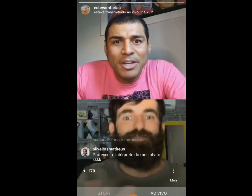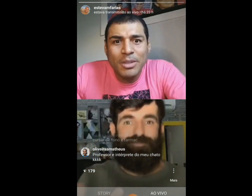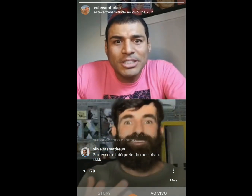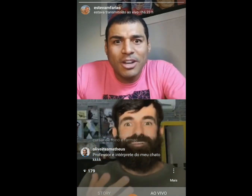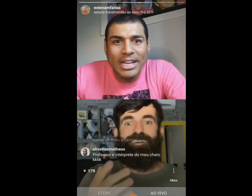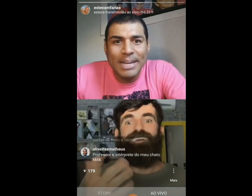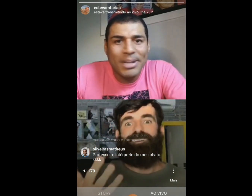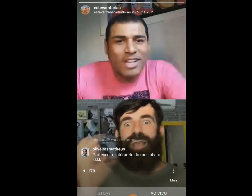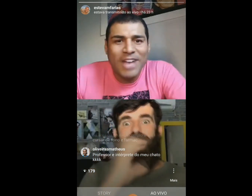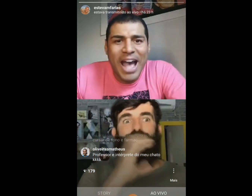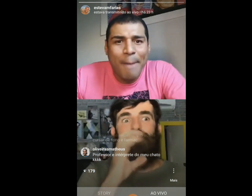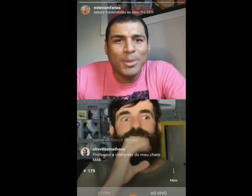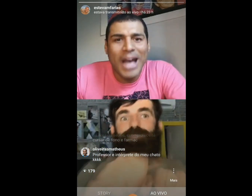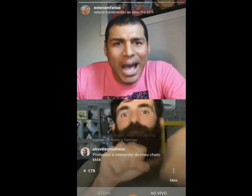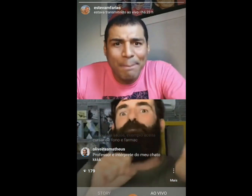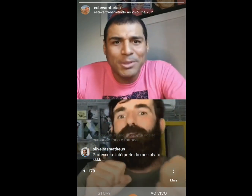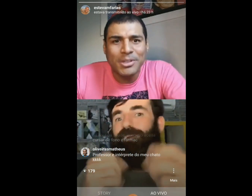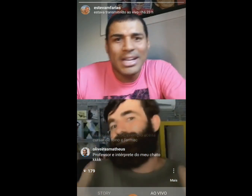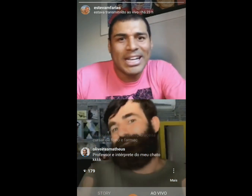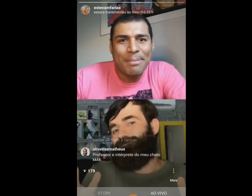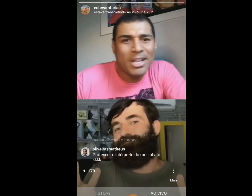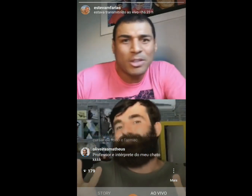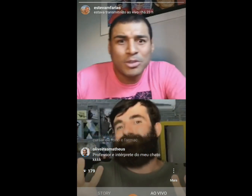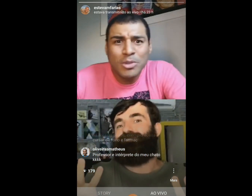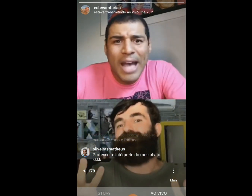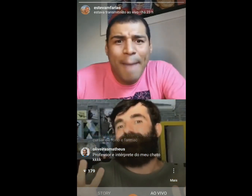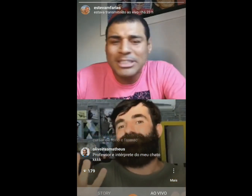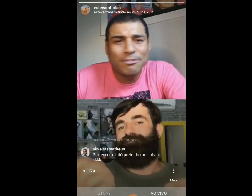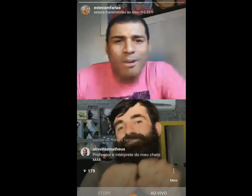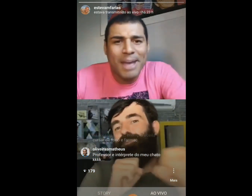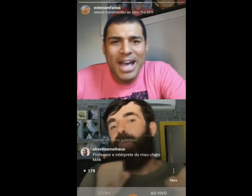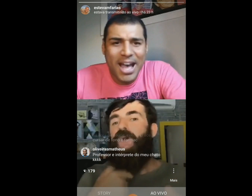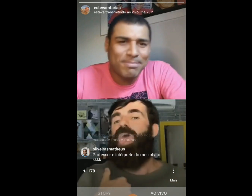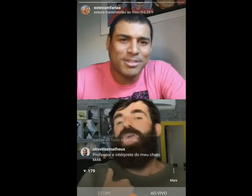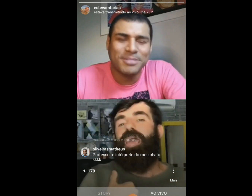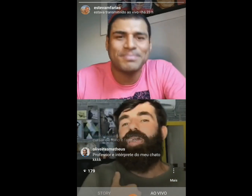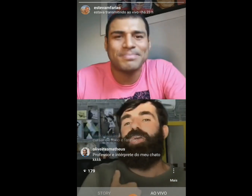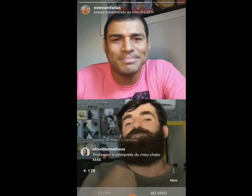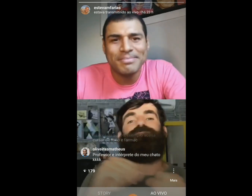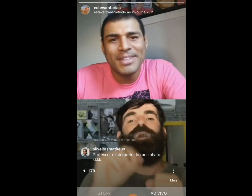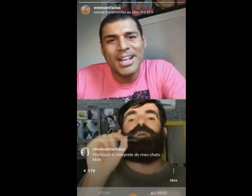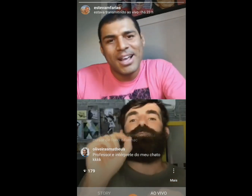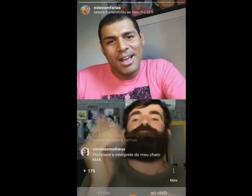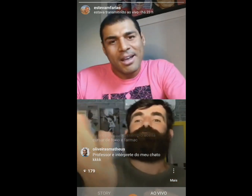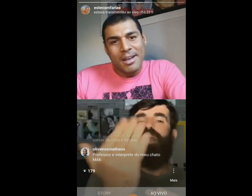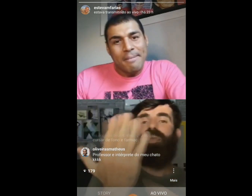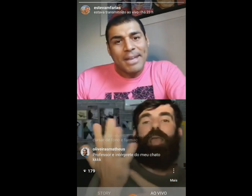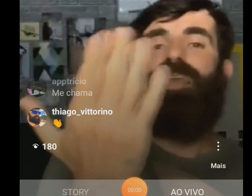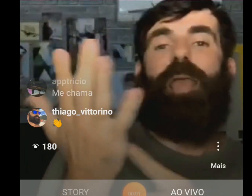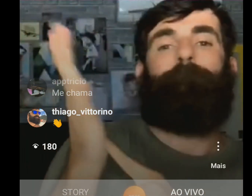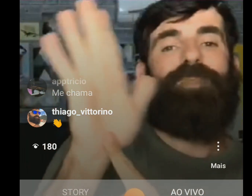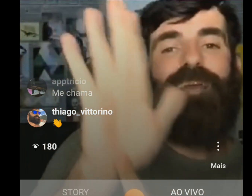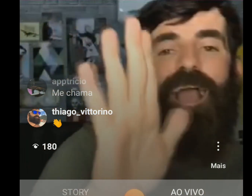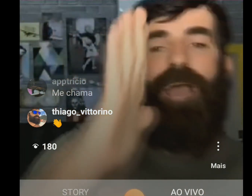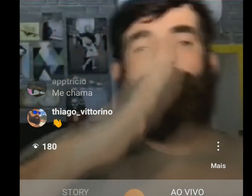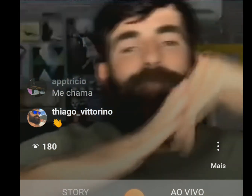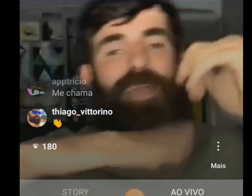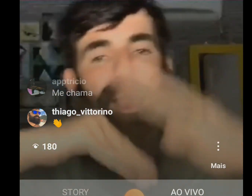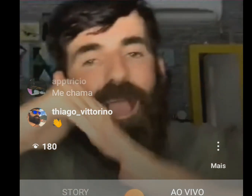Libras. Parece que eles querem aprender rápido, sabe? Como? Eles querem se formar rápido. E eu falo que, vem, vou te